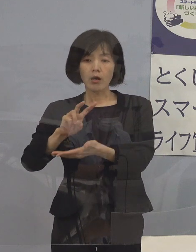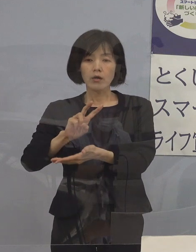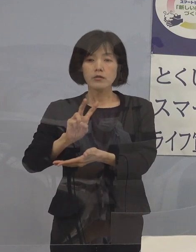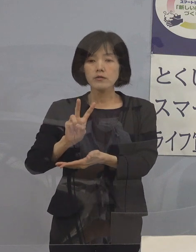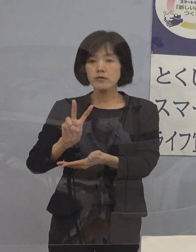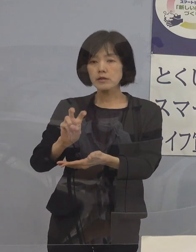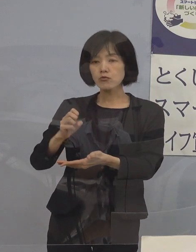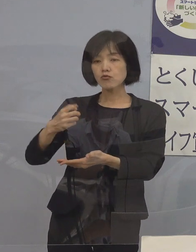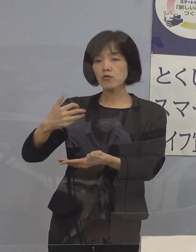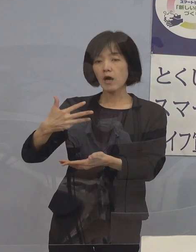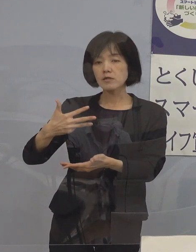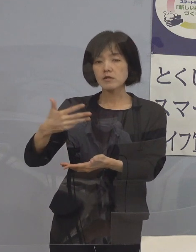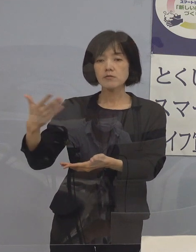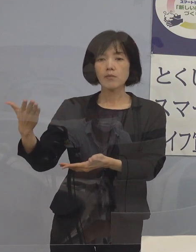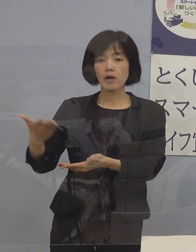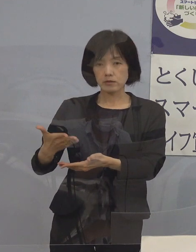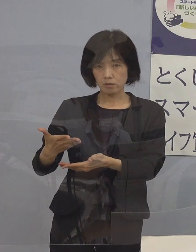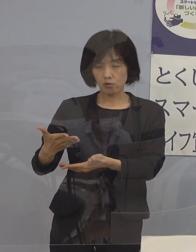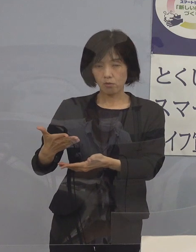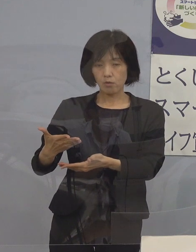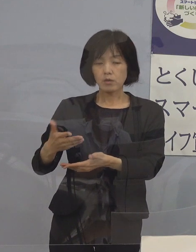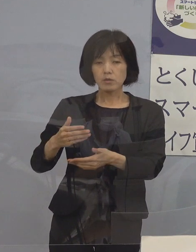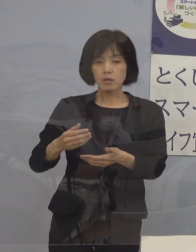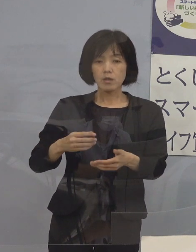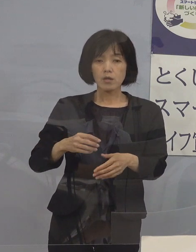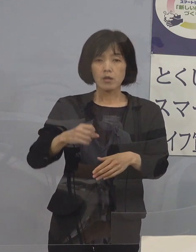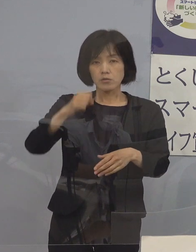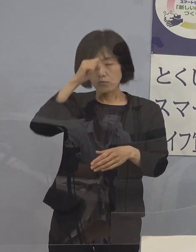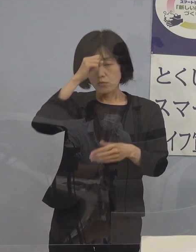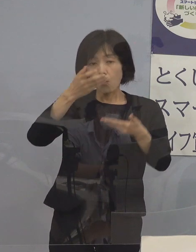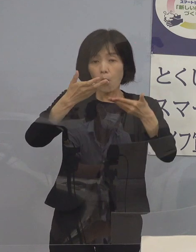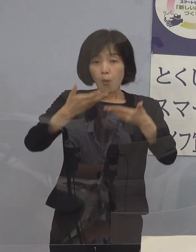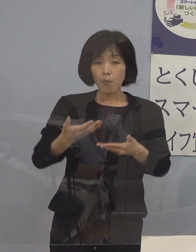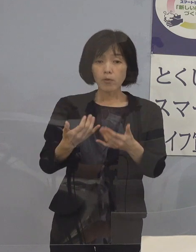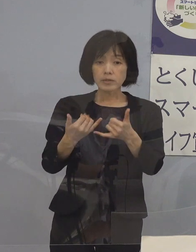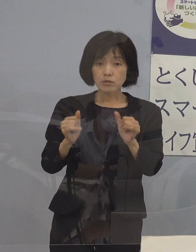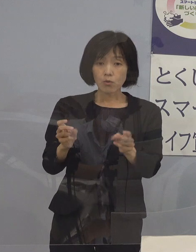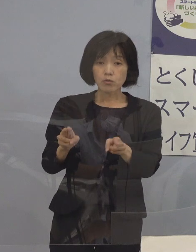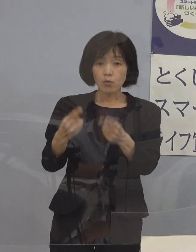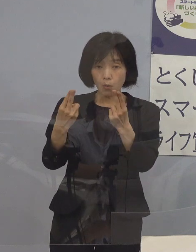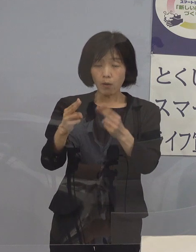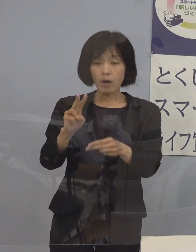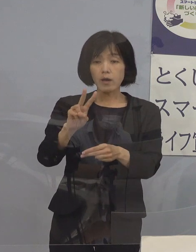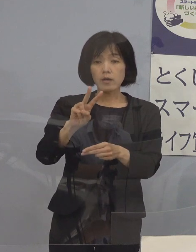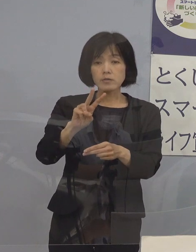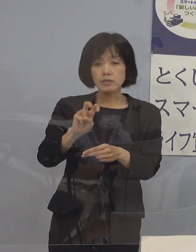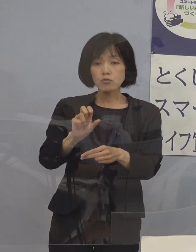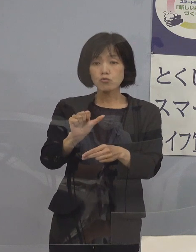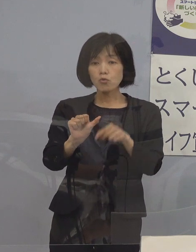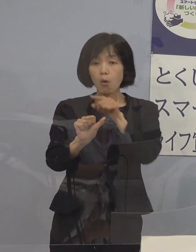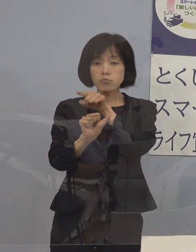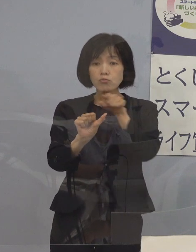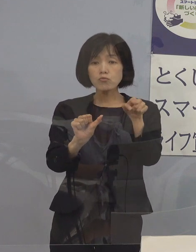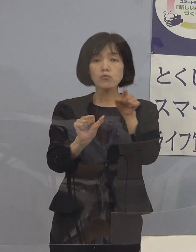28% となります。うち重症者用につきましては